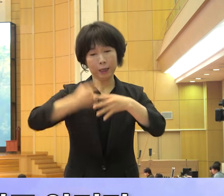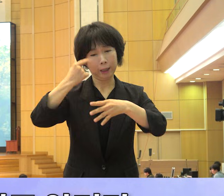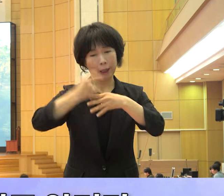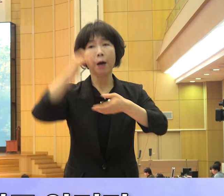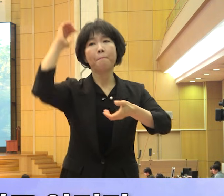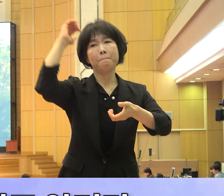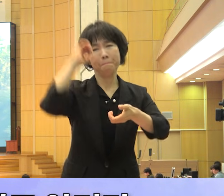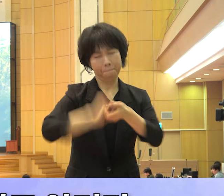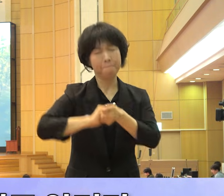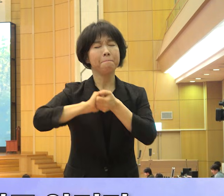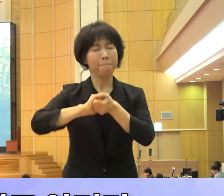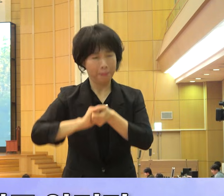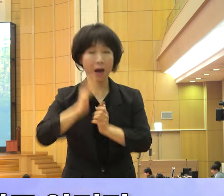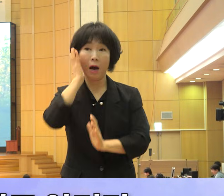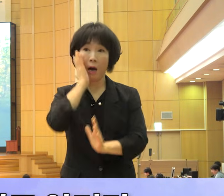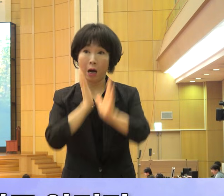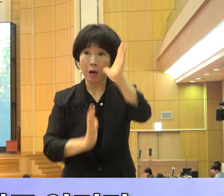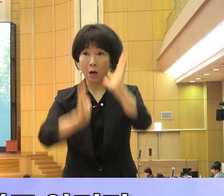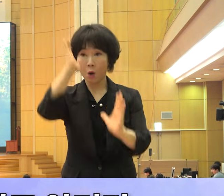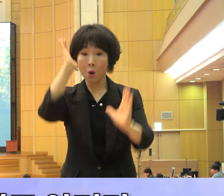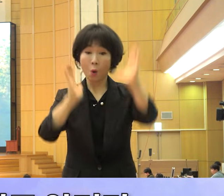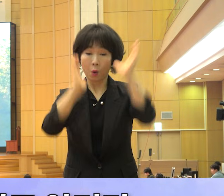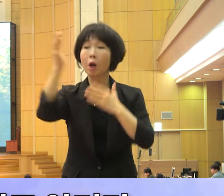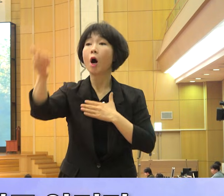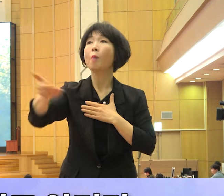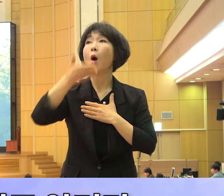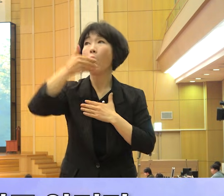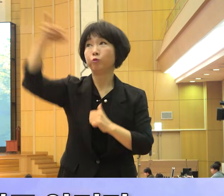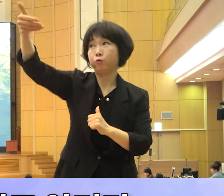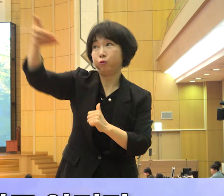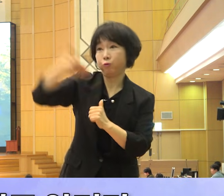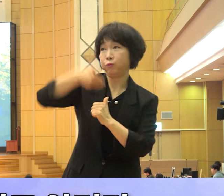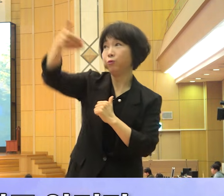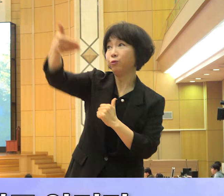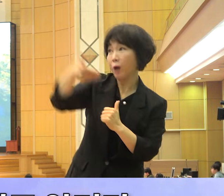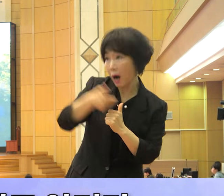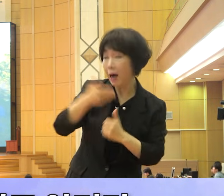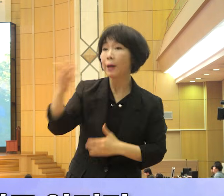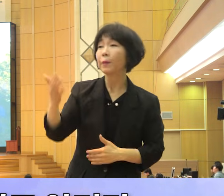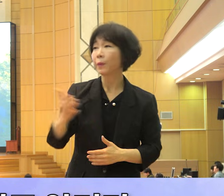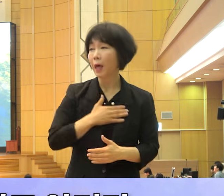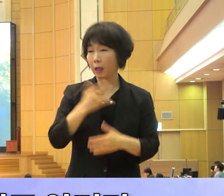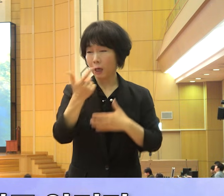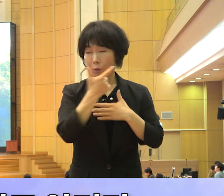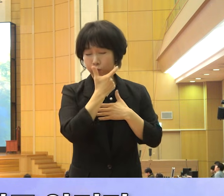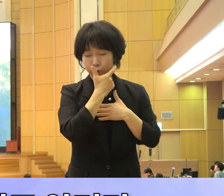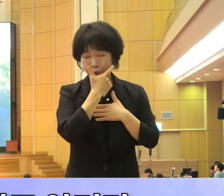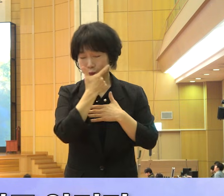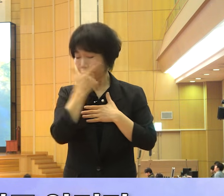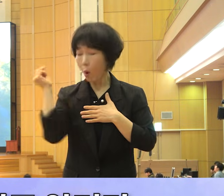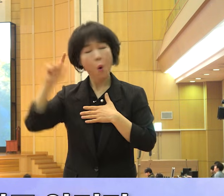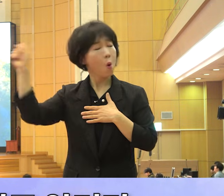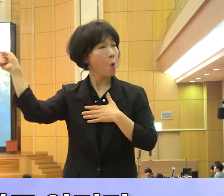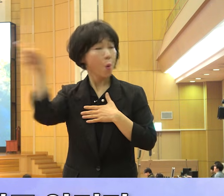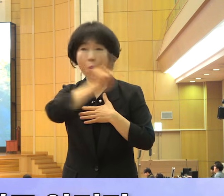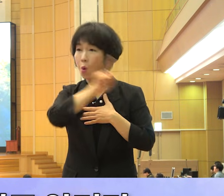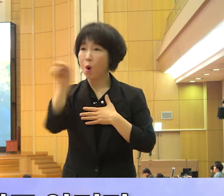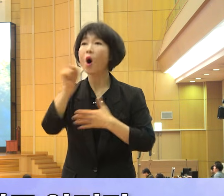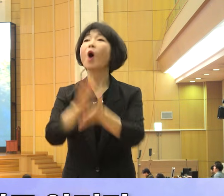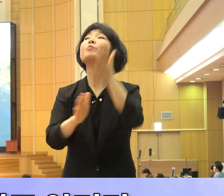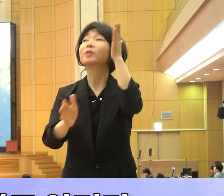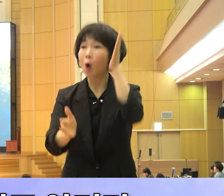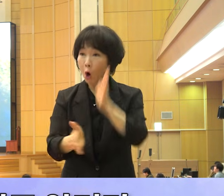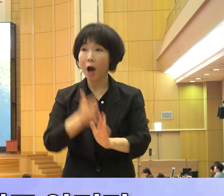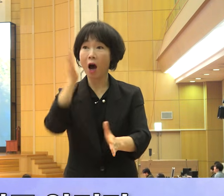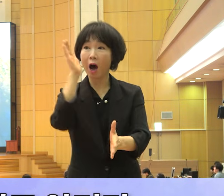양. 저를 따라 꼴을 먹여주시니 내게. 마지막으로